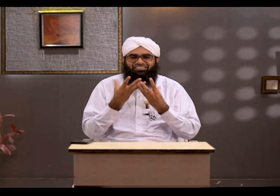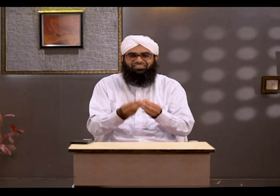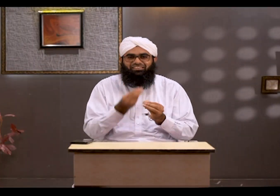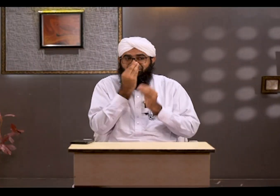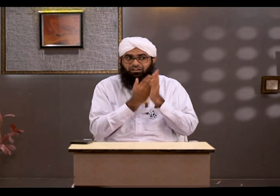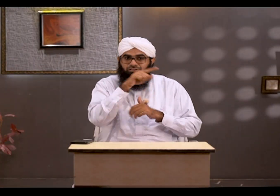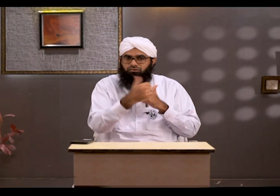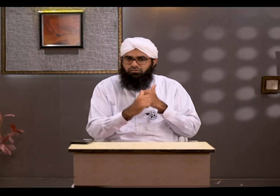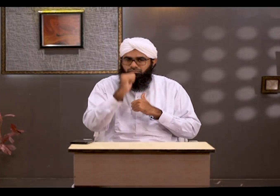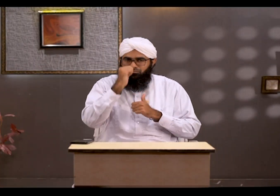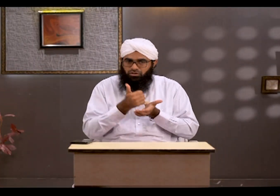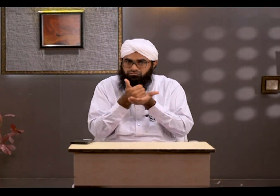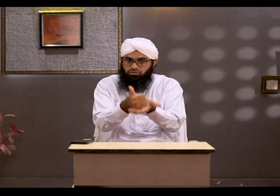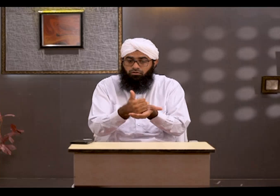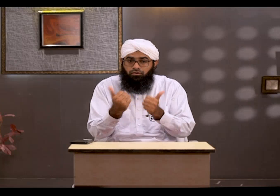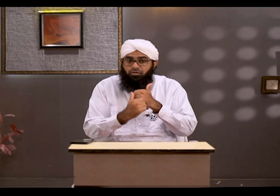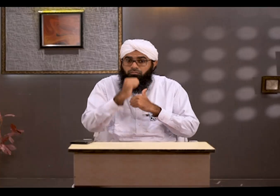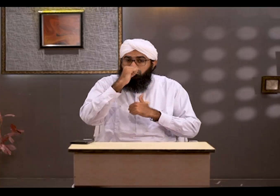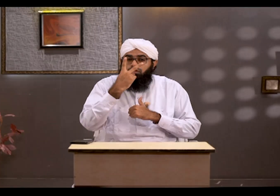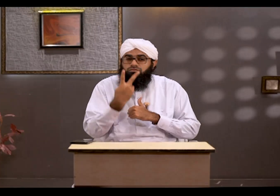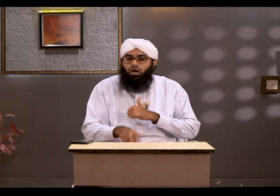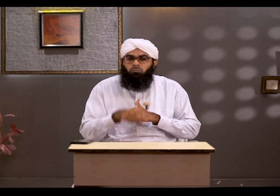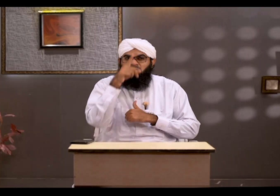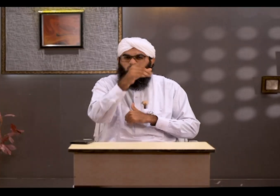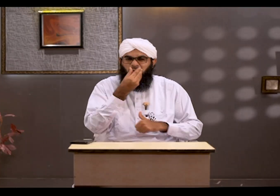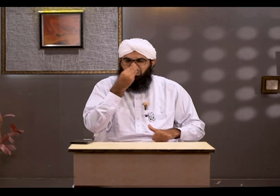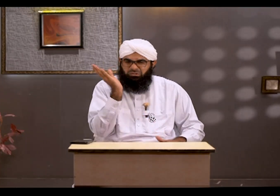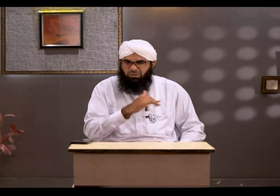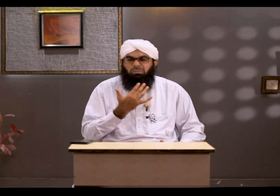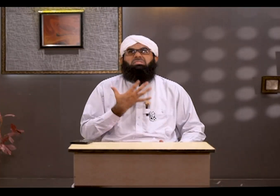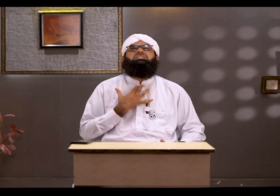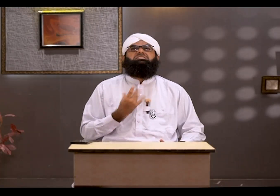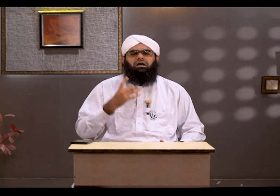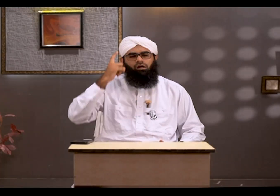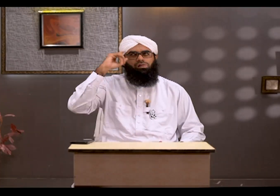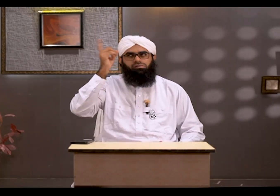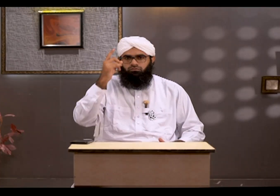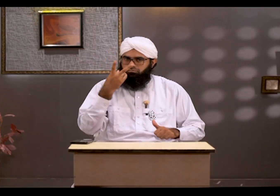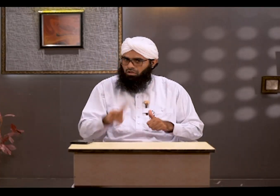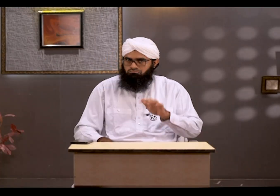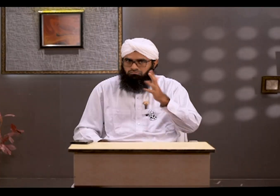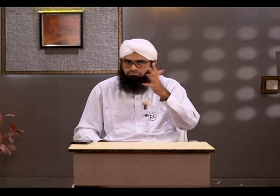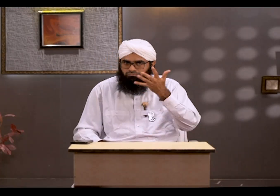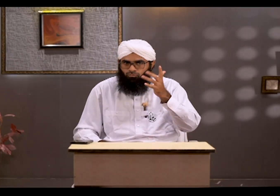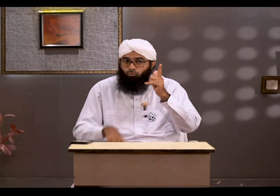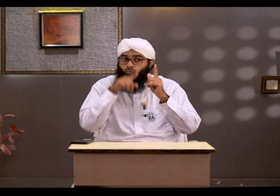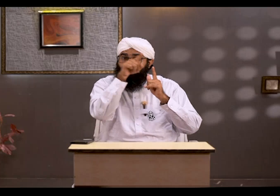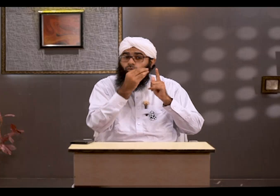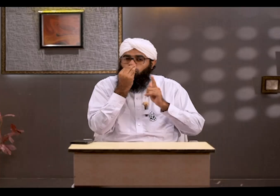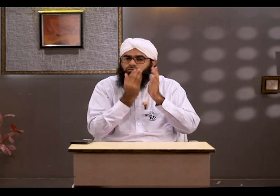مگر وہاں کی شراب دنیا کی شراب کی طرح بدبودار، کڑوی، بے عقل کرنے والی اور آپے سے باہر کرنے والی اور نشہ آور نہ